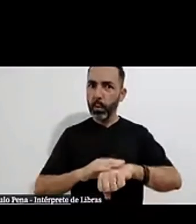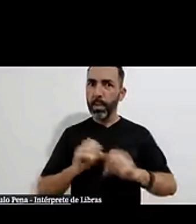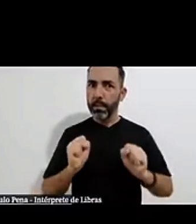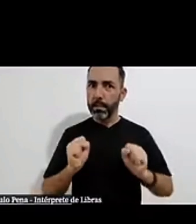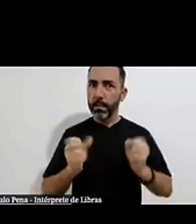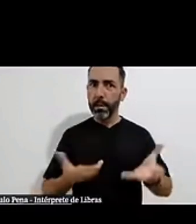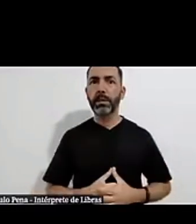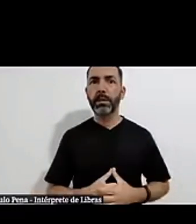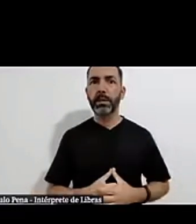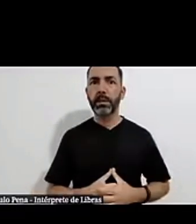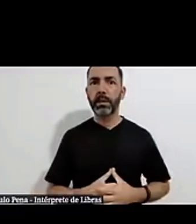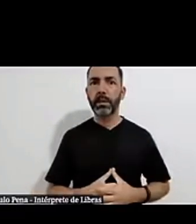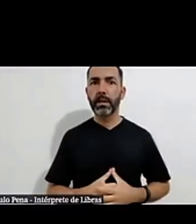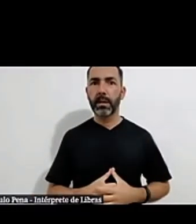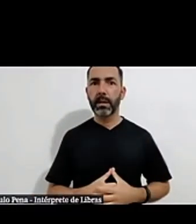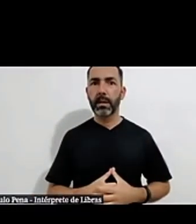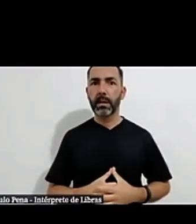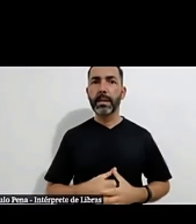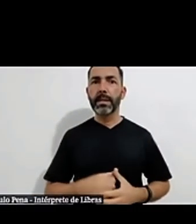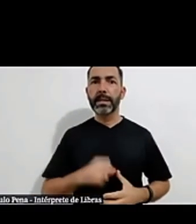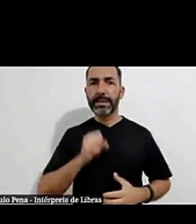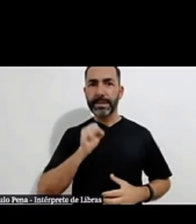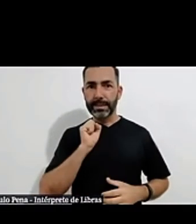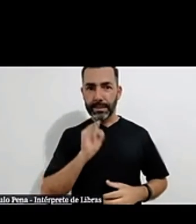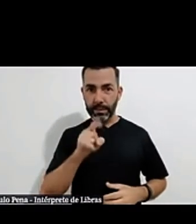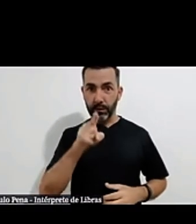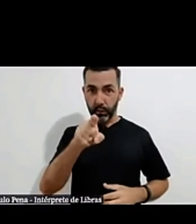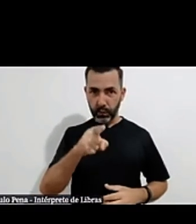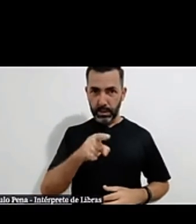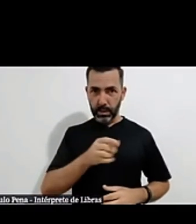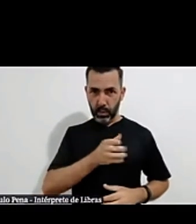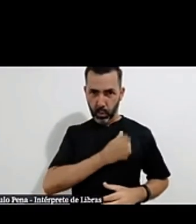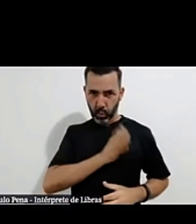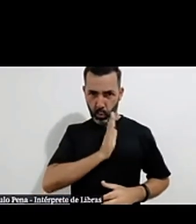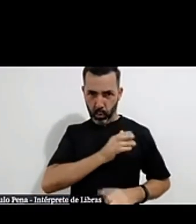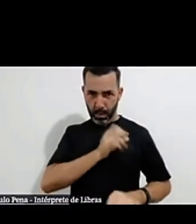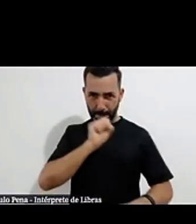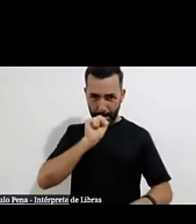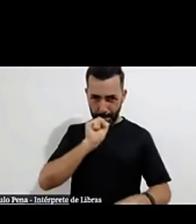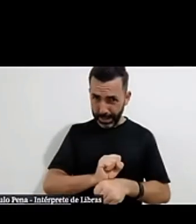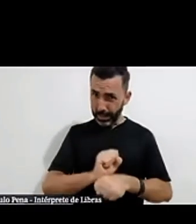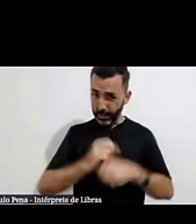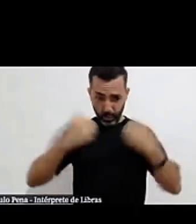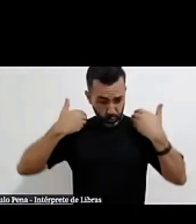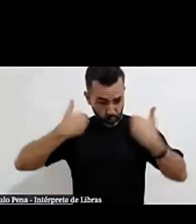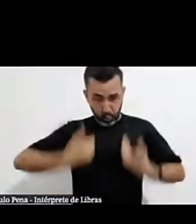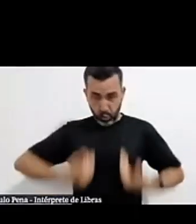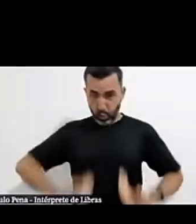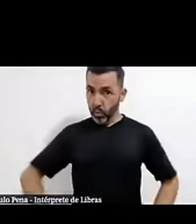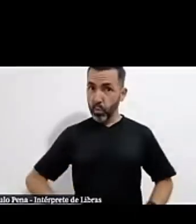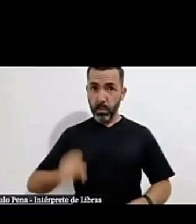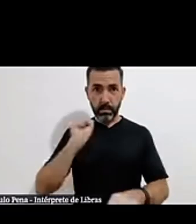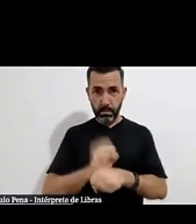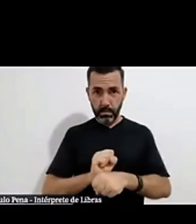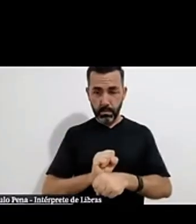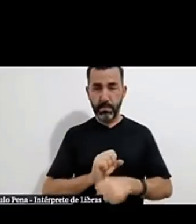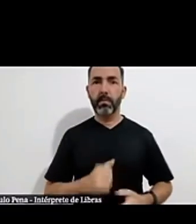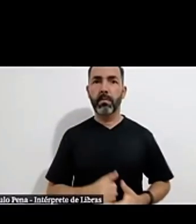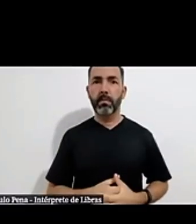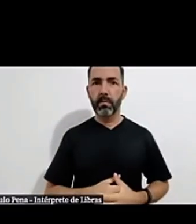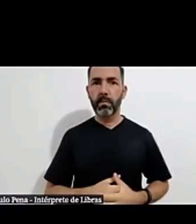tá? Se ele para, todo mundo para, não é verdade? Então, a arritmia cardíaca, ela é uma